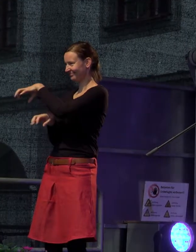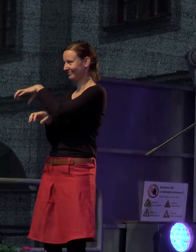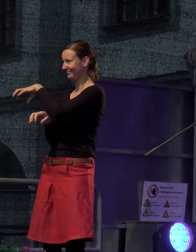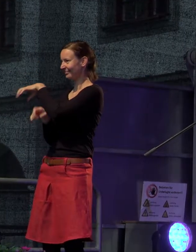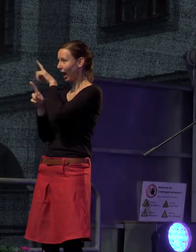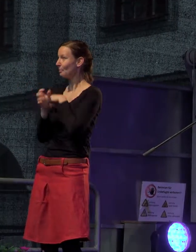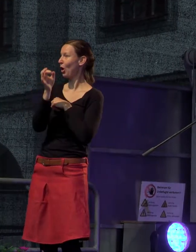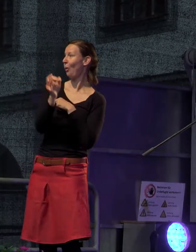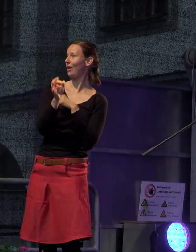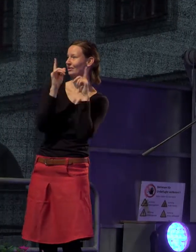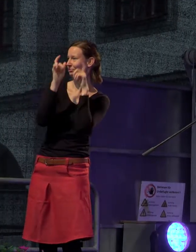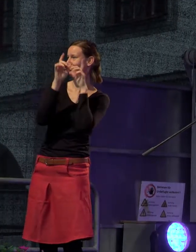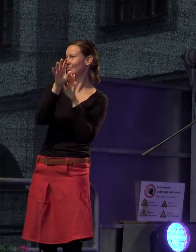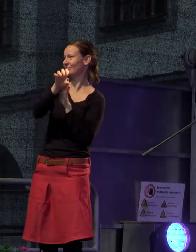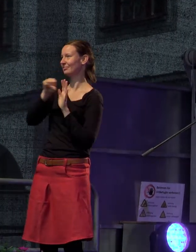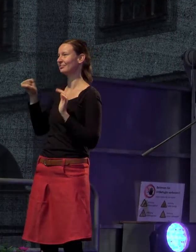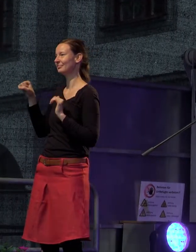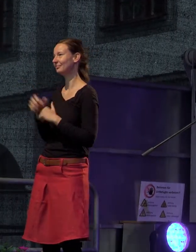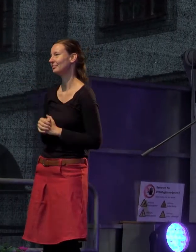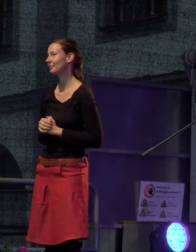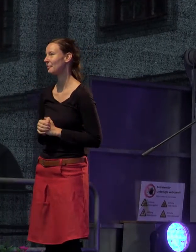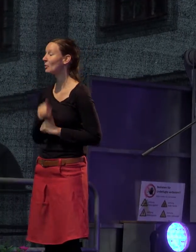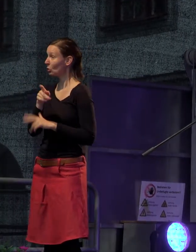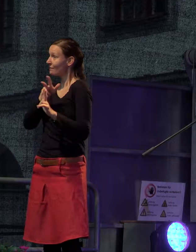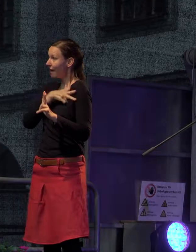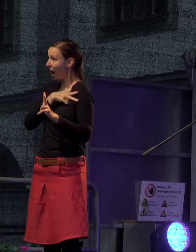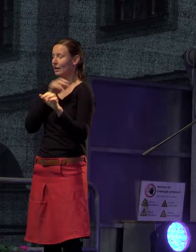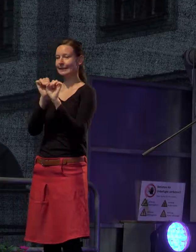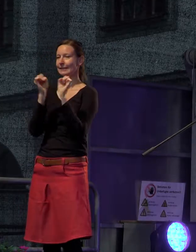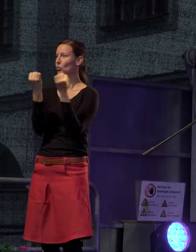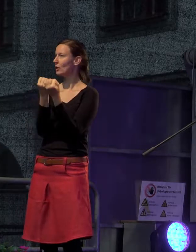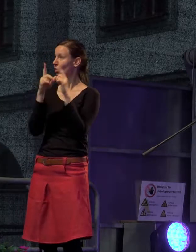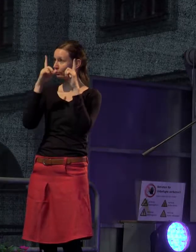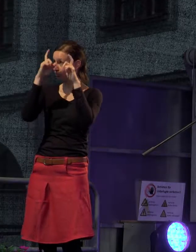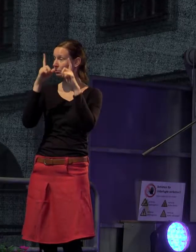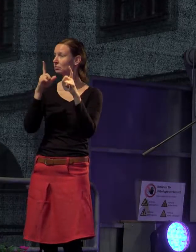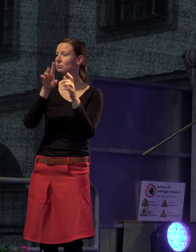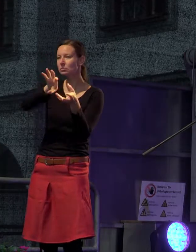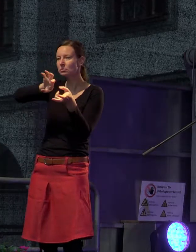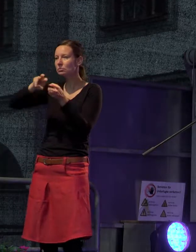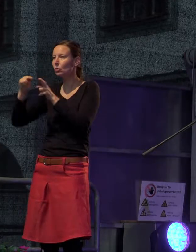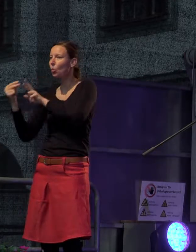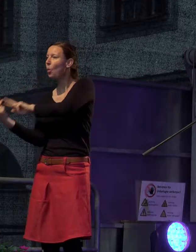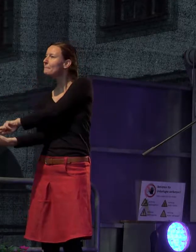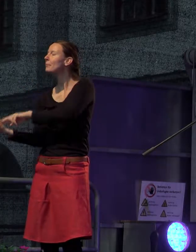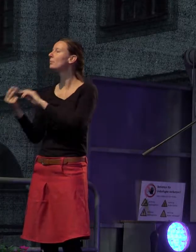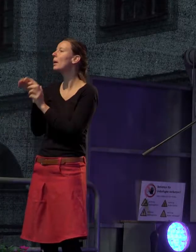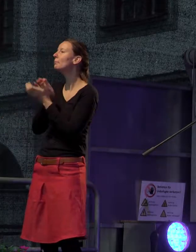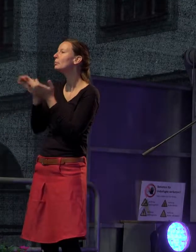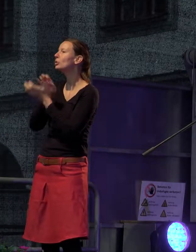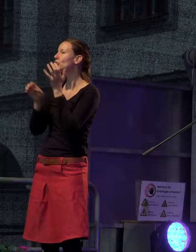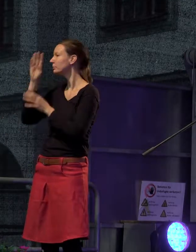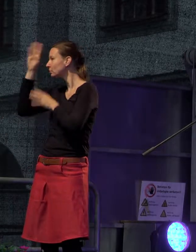die verformten situationen sind hybride realer abbildung und künstlerischer